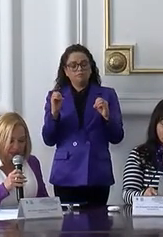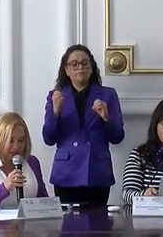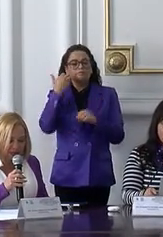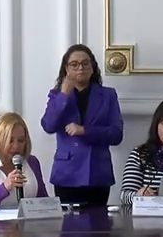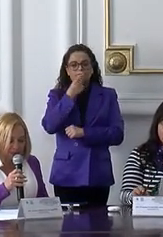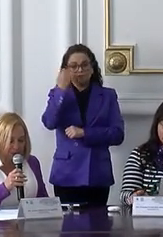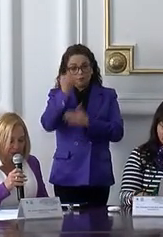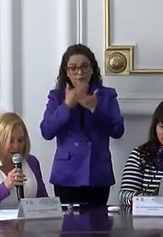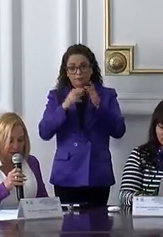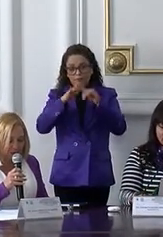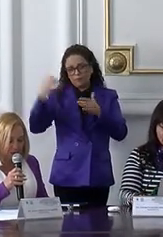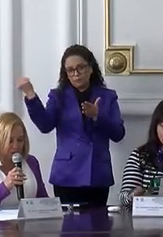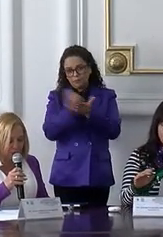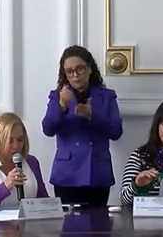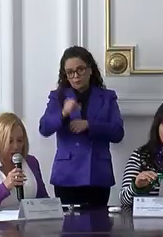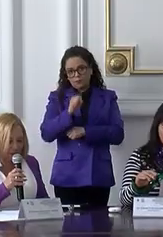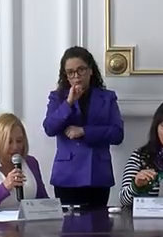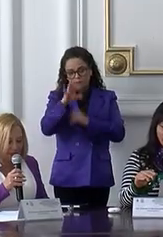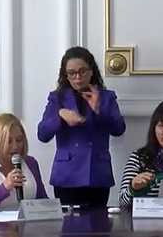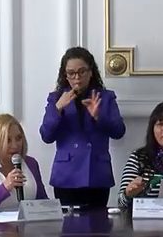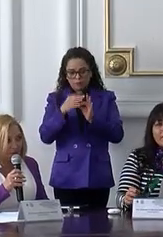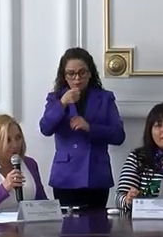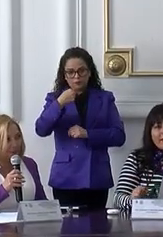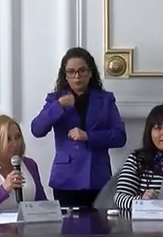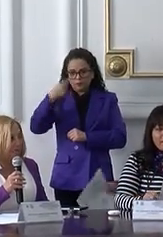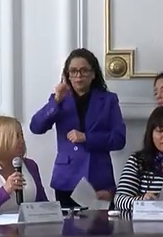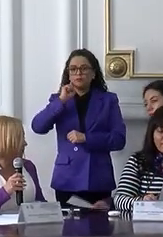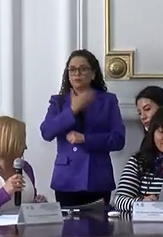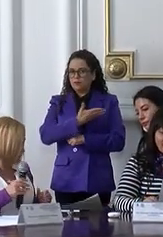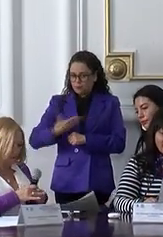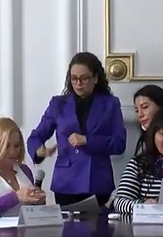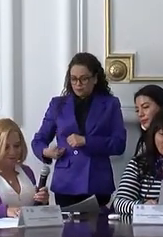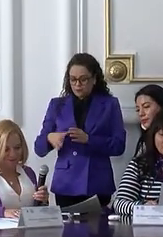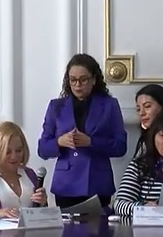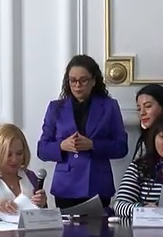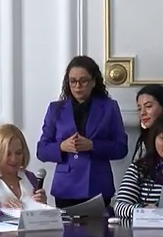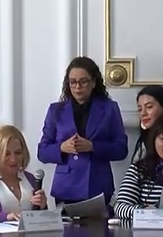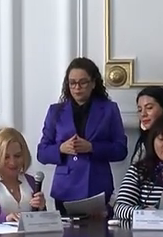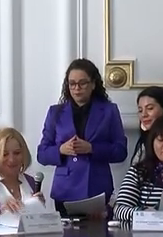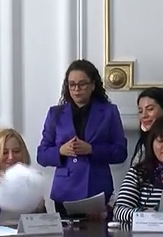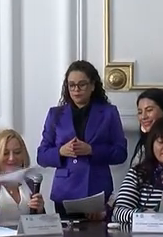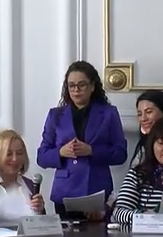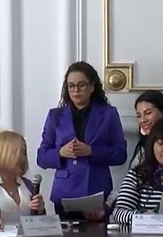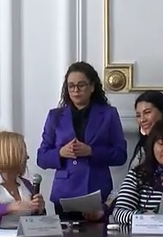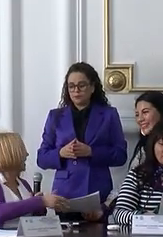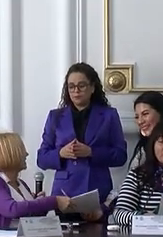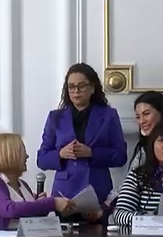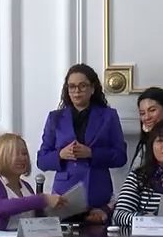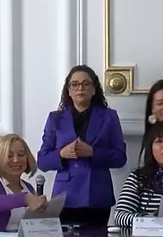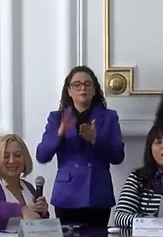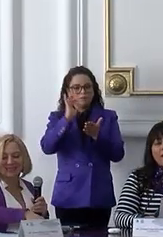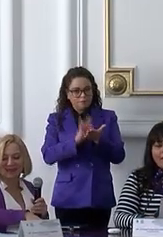aprueba el dictamen. Cumplirá su instrucción, diputada presidenta. Gracias, diputada secretaria. En consecuencia, se aprueba el dictamen en